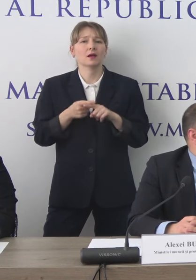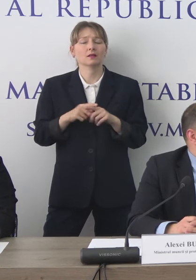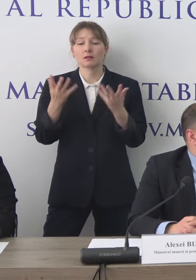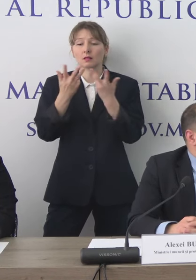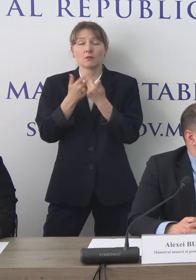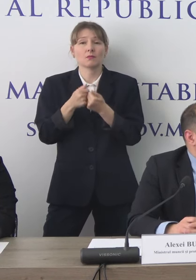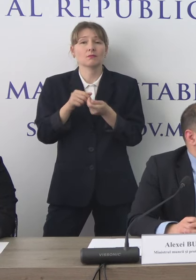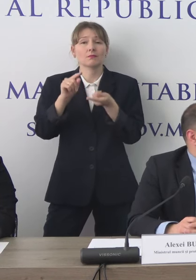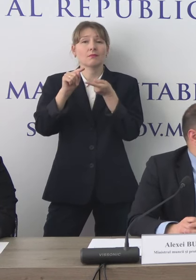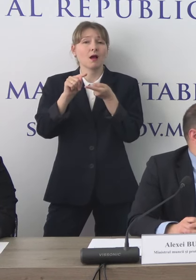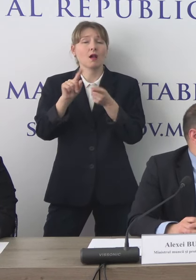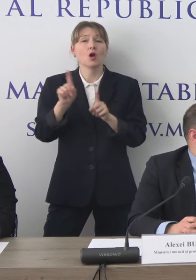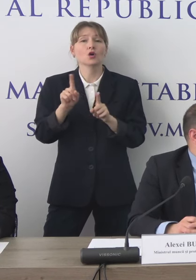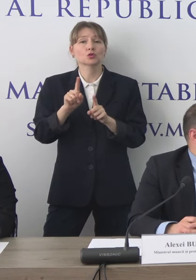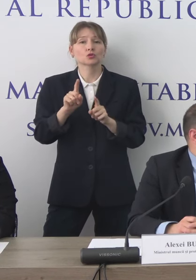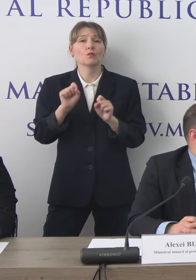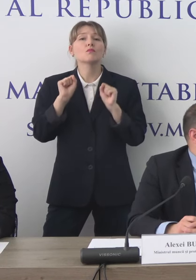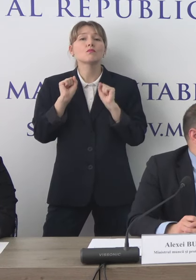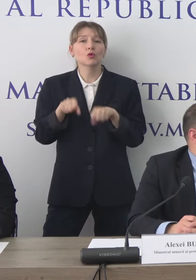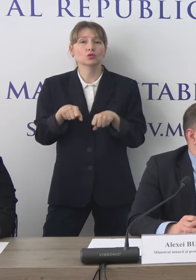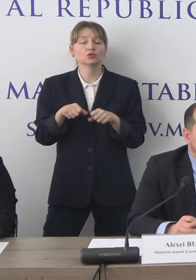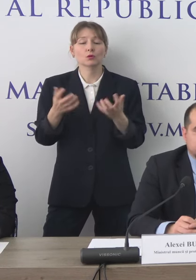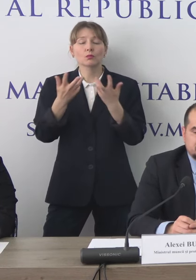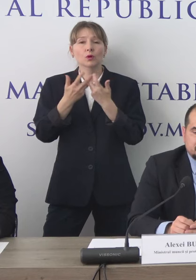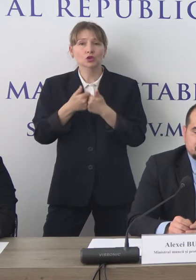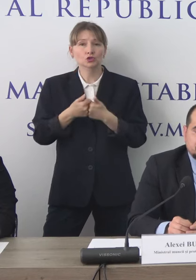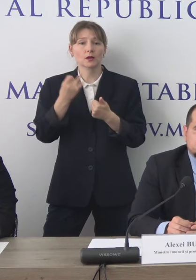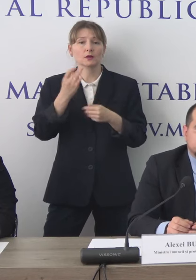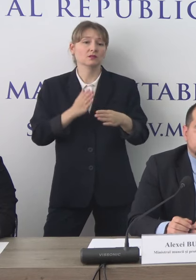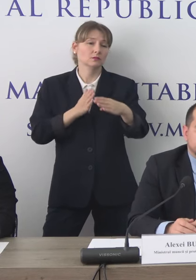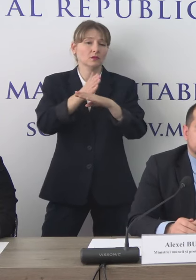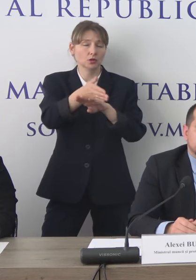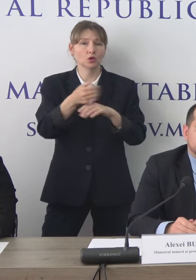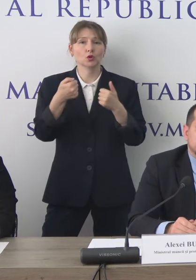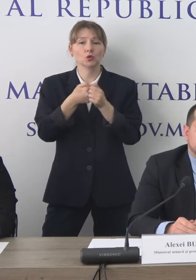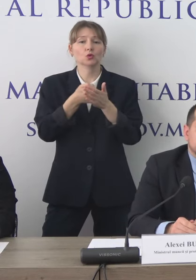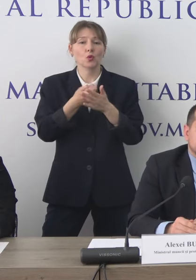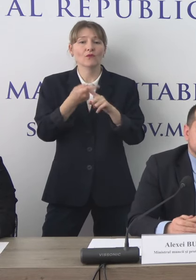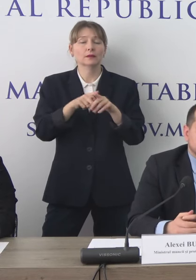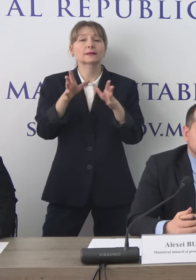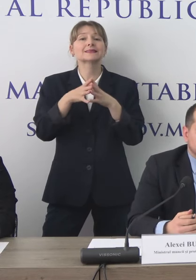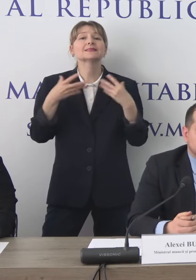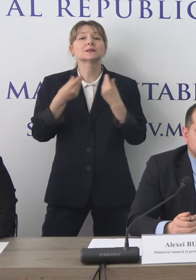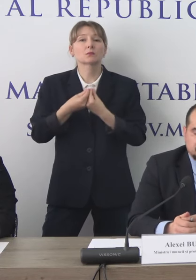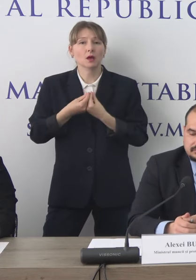un număr prea mic pentru a ajunge chiar și la jumătate din familiile care au nevoie de suport.